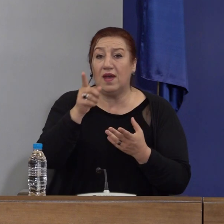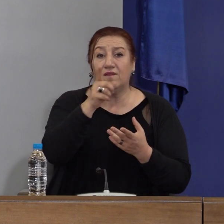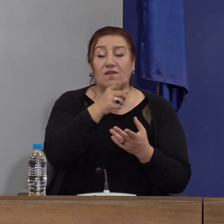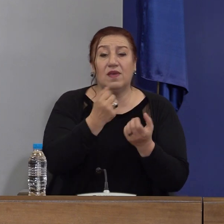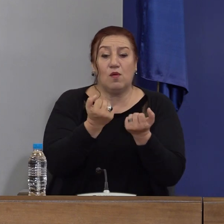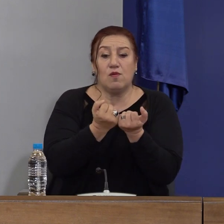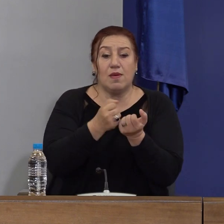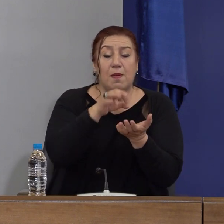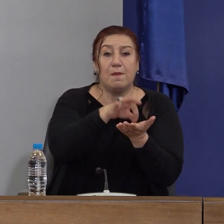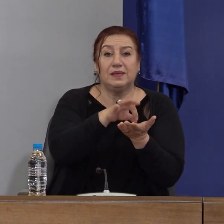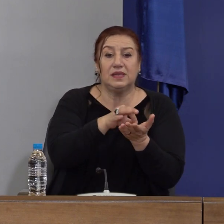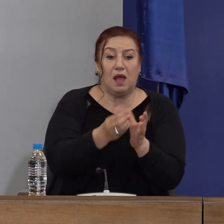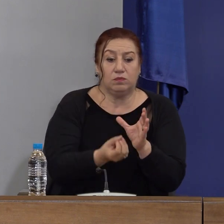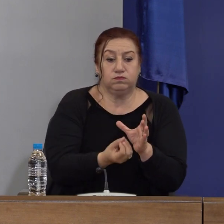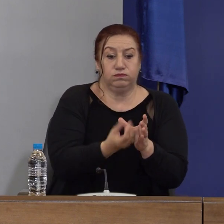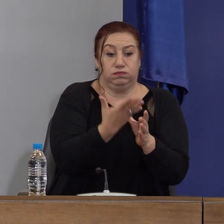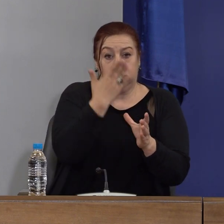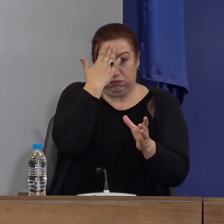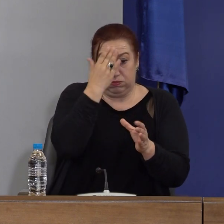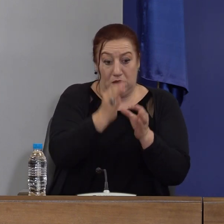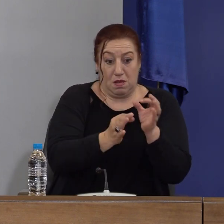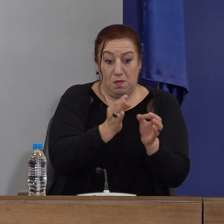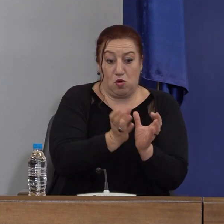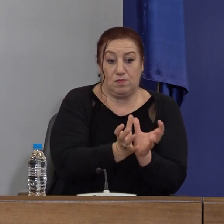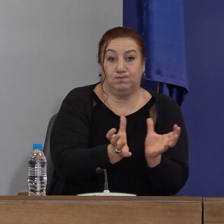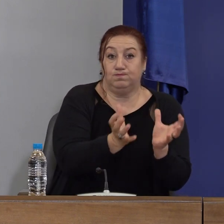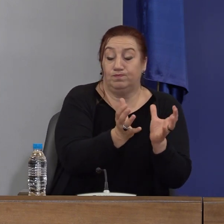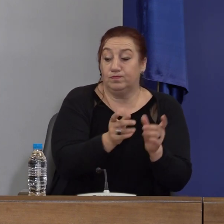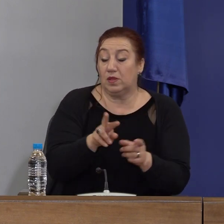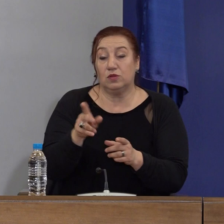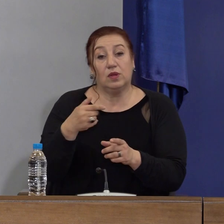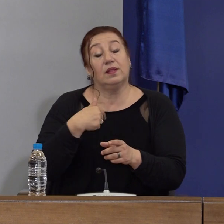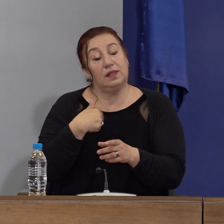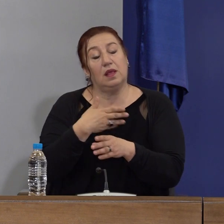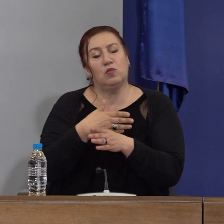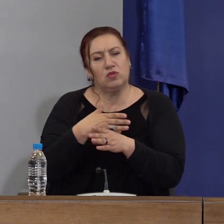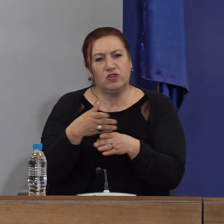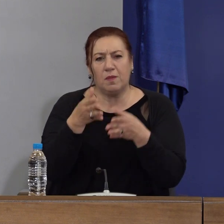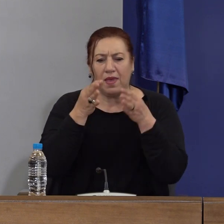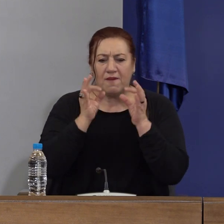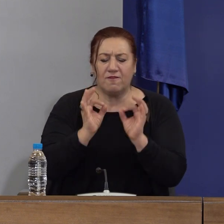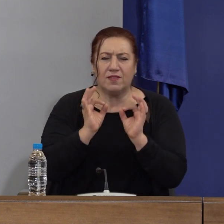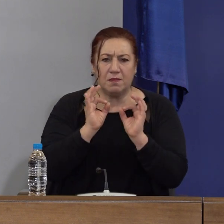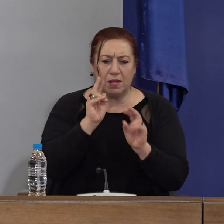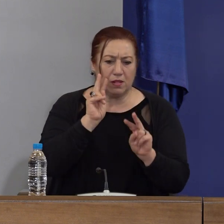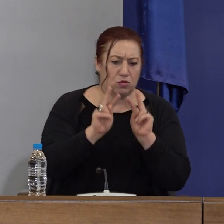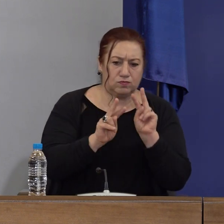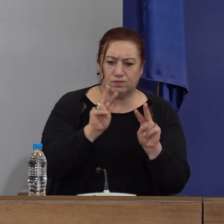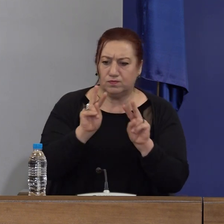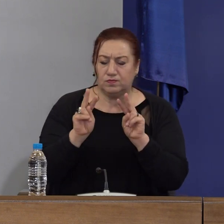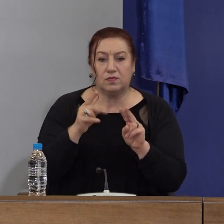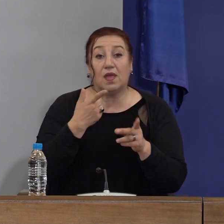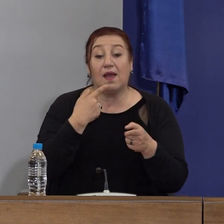места, клъстери или огнища на заразяване. Ще продължиме много внимателно да наблюдаваме развитието